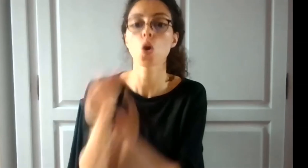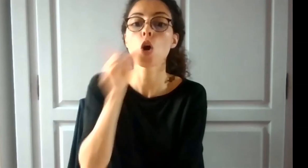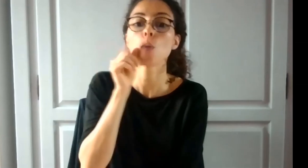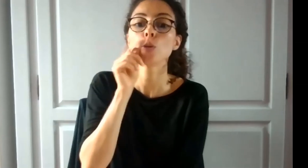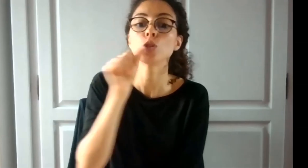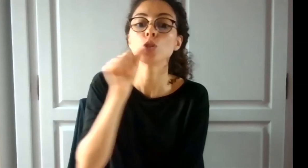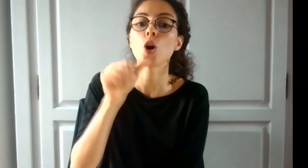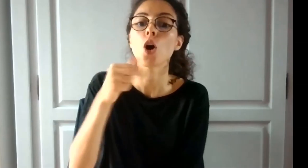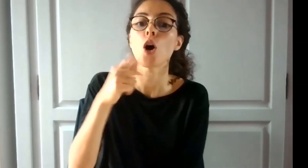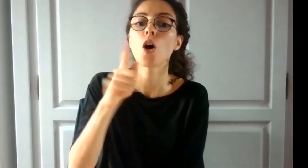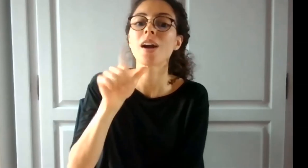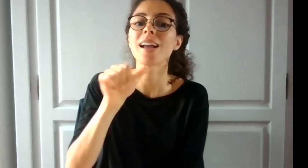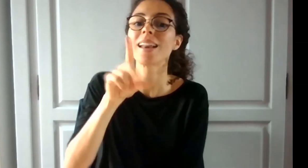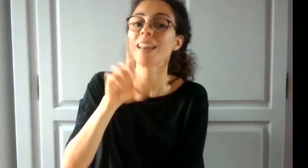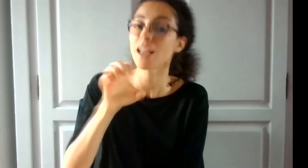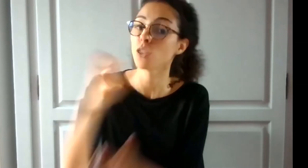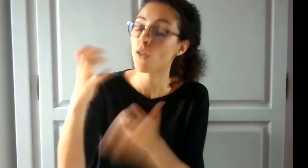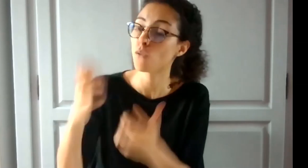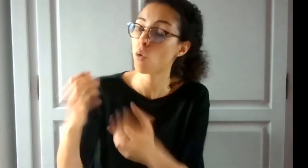voulez réagir ?